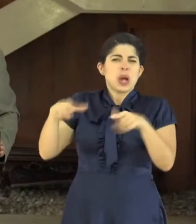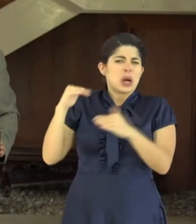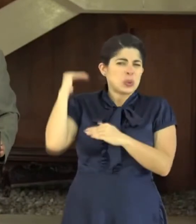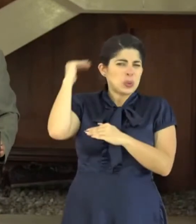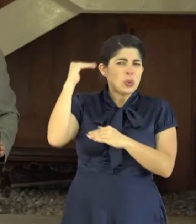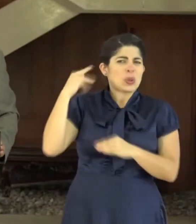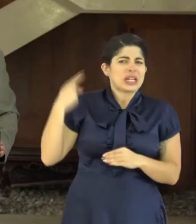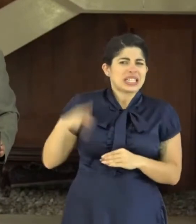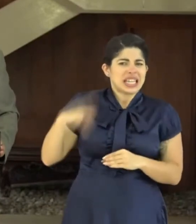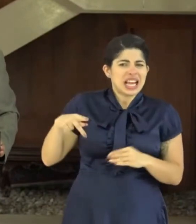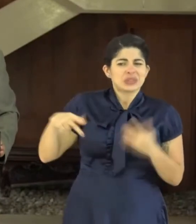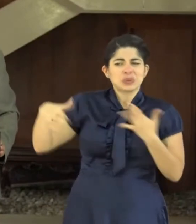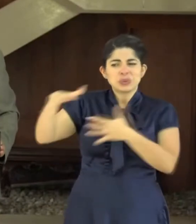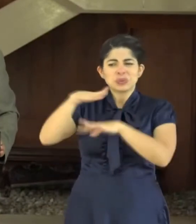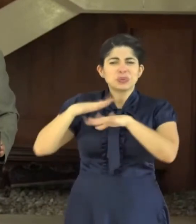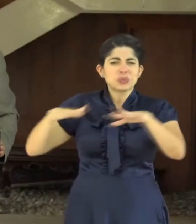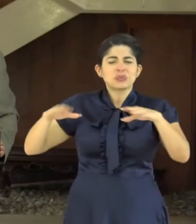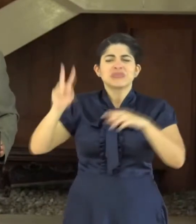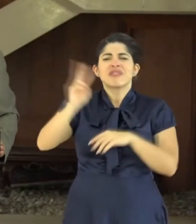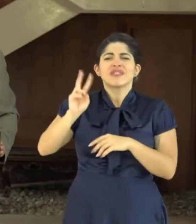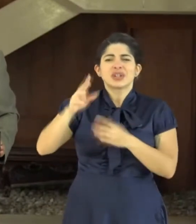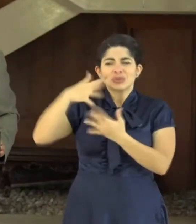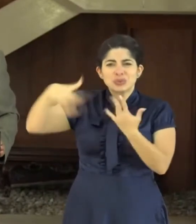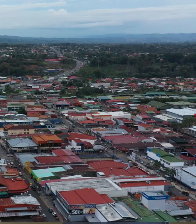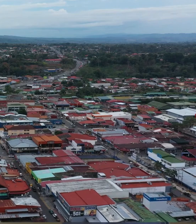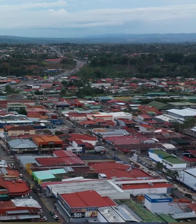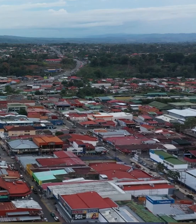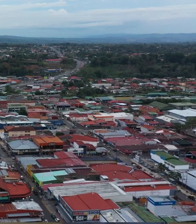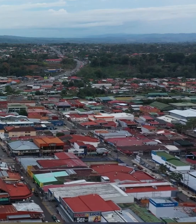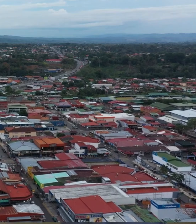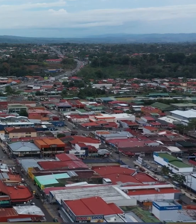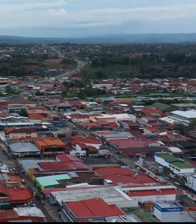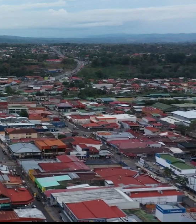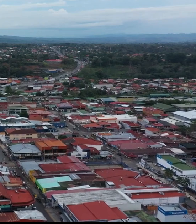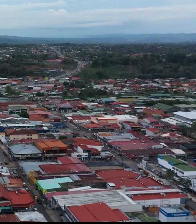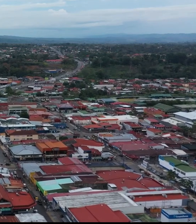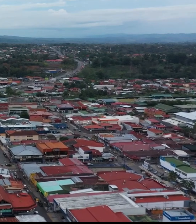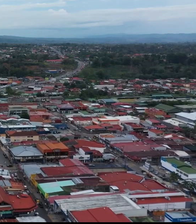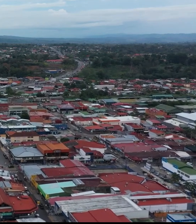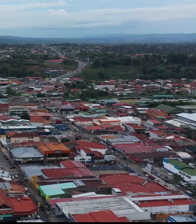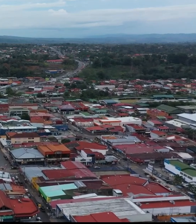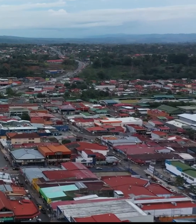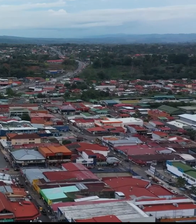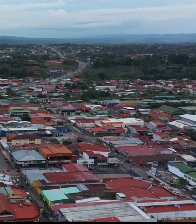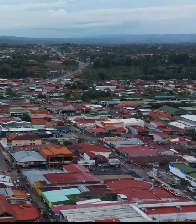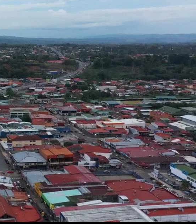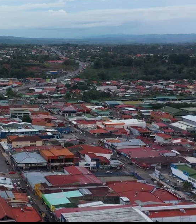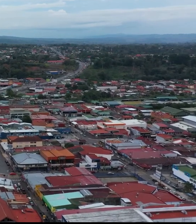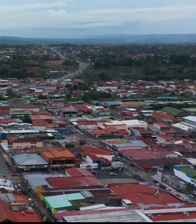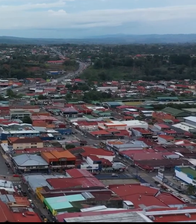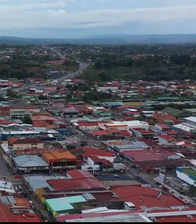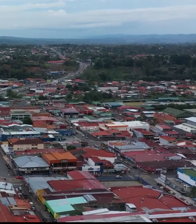riesgo altos y por lo tanto hay que reforzar los planes de prevención por kobe en el caso de pérez zeledón osa